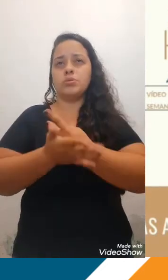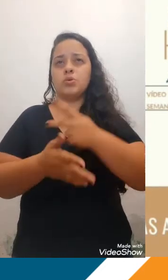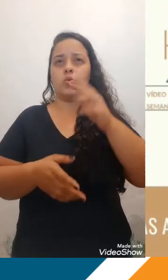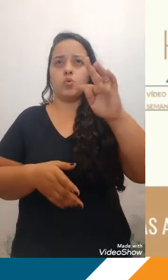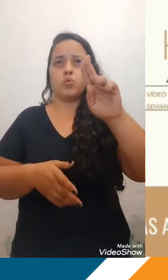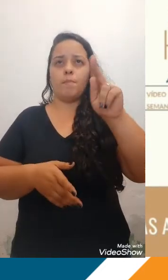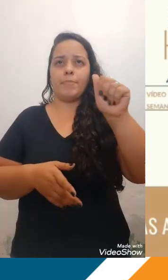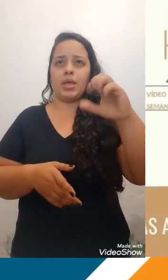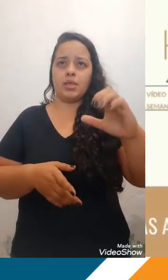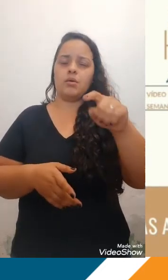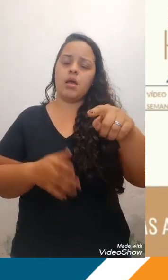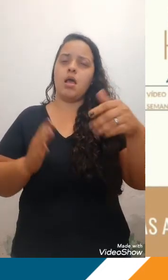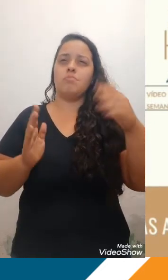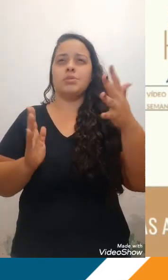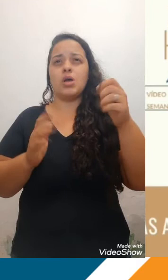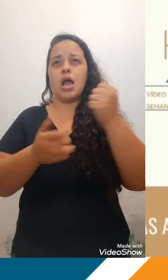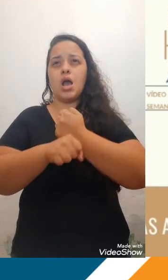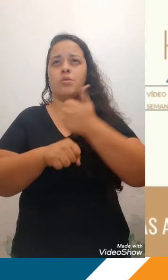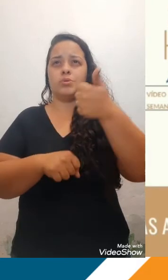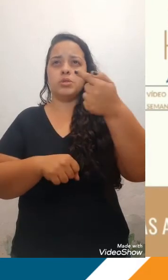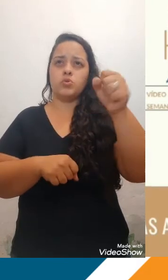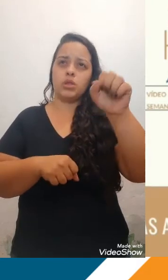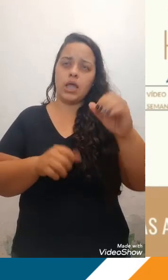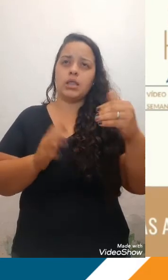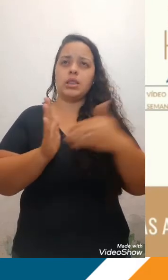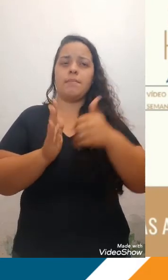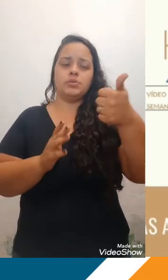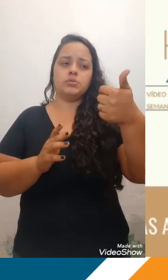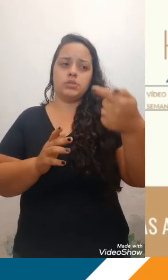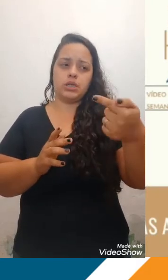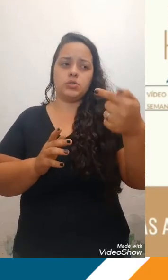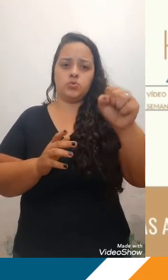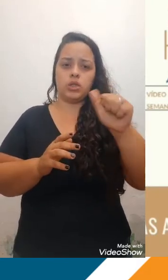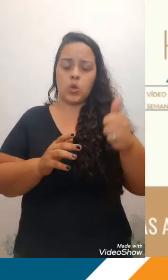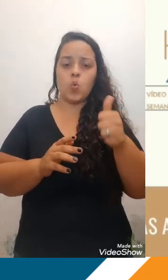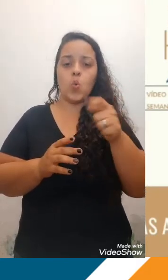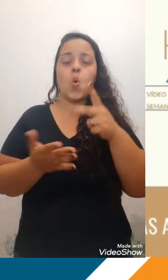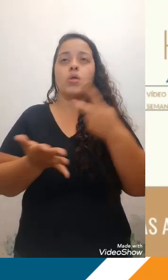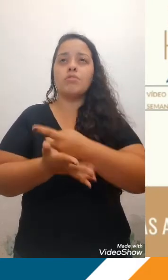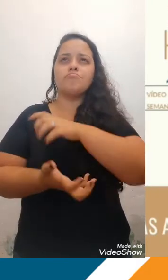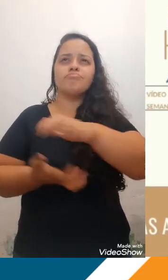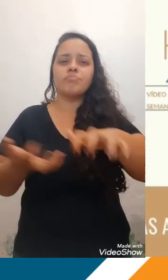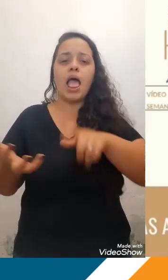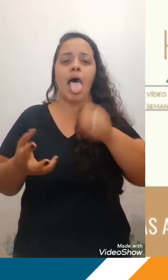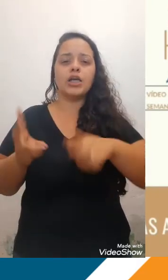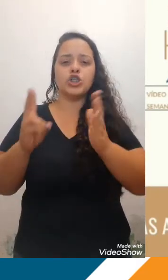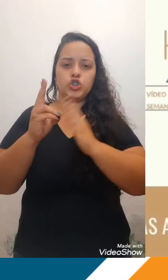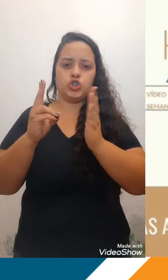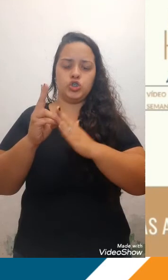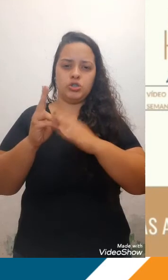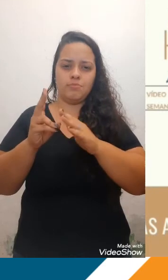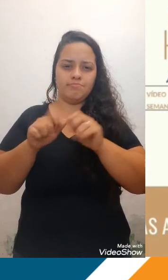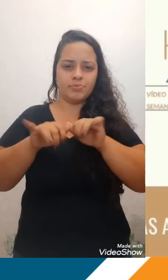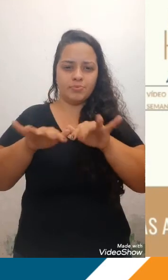entre os anos de 1780 e 1781. A revolta de Tupac Amaru foi um levante indígena liderado